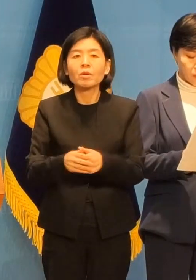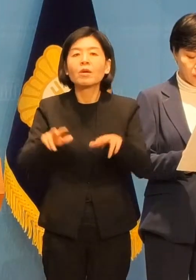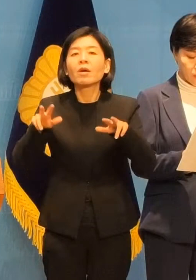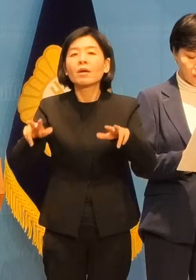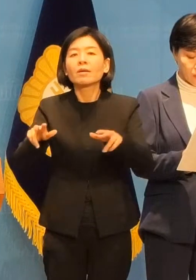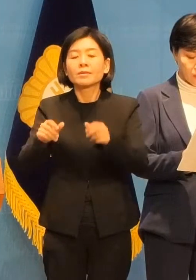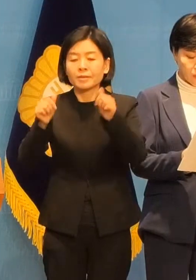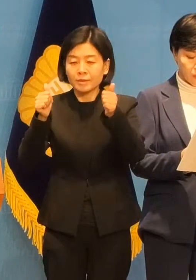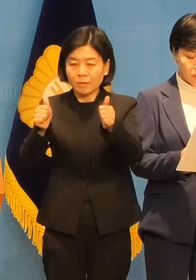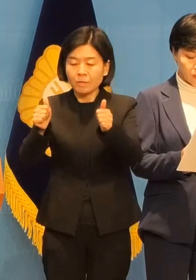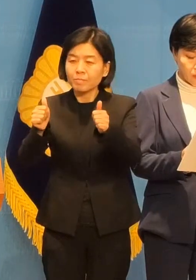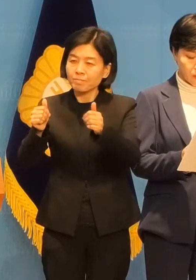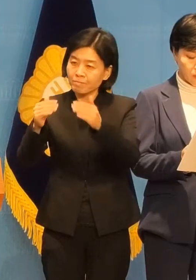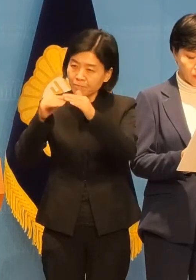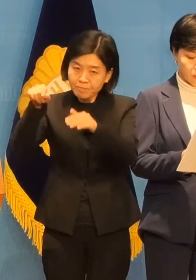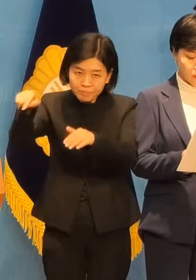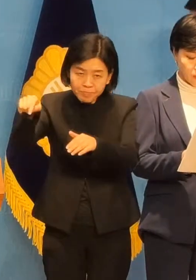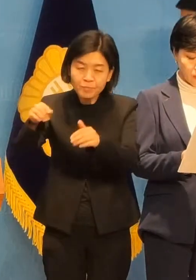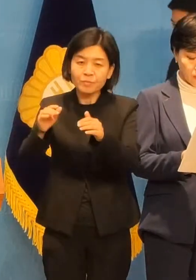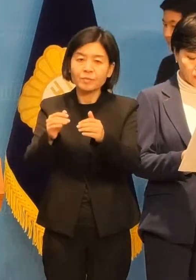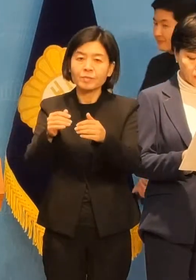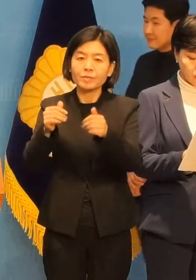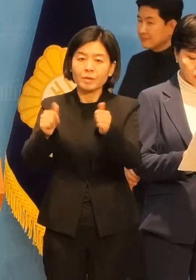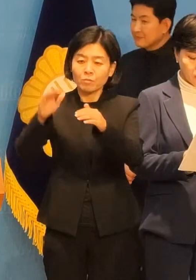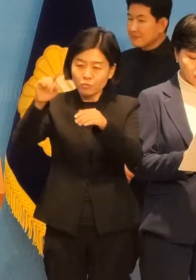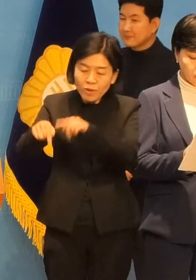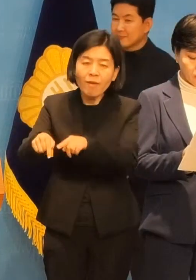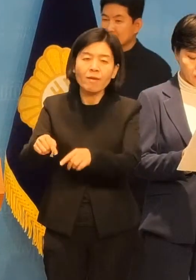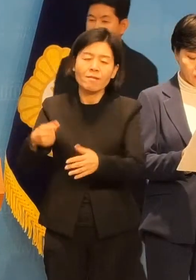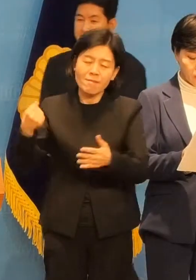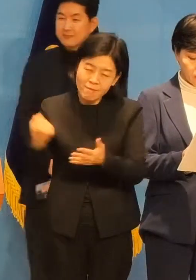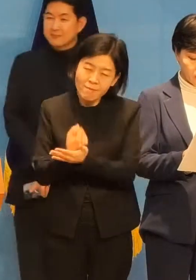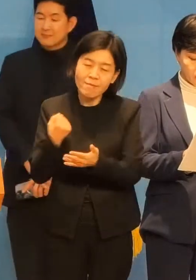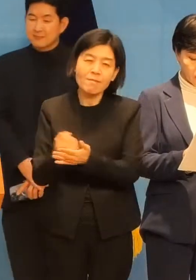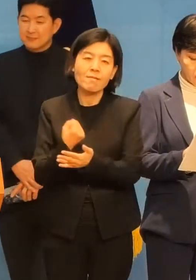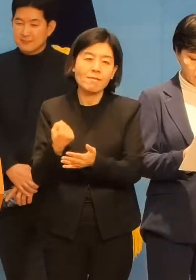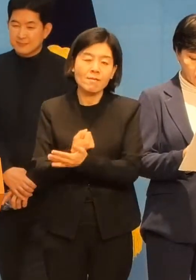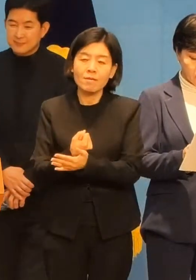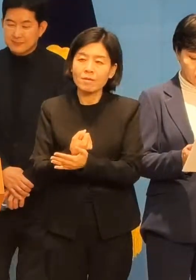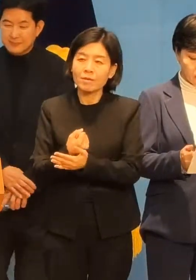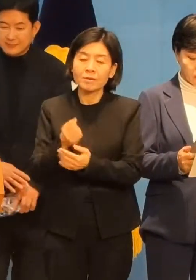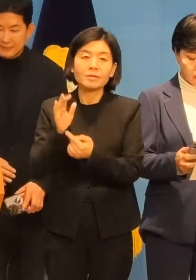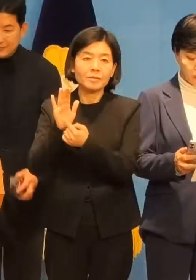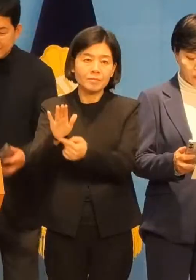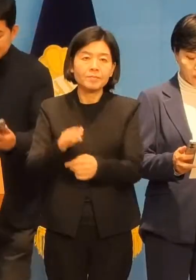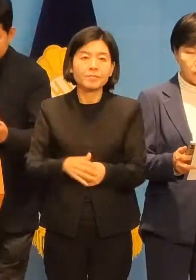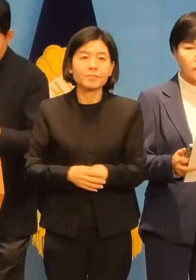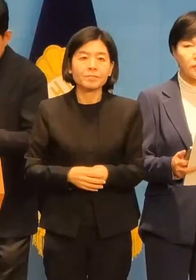대해서 정말 유감을 표하면서 모두 발언을 마치겠습니다.